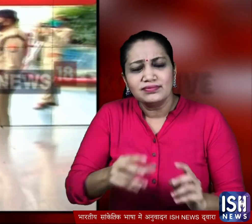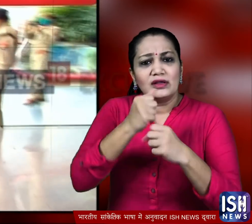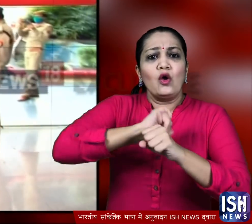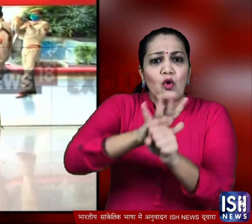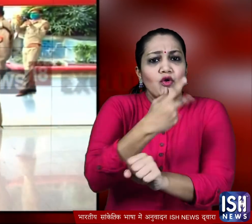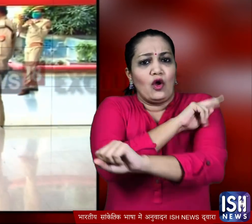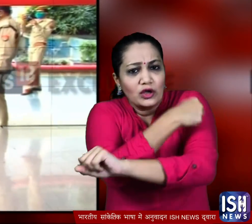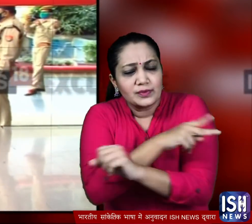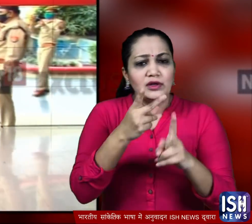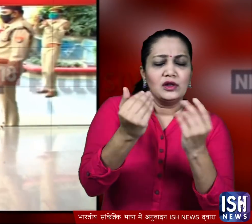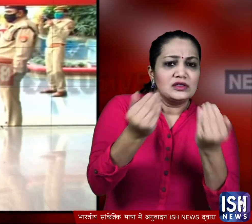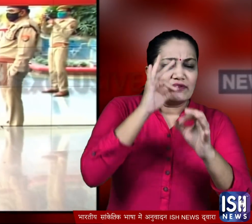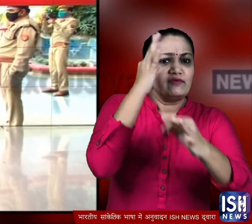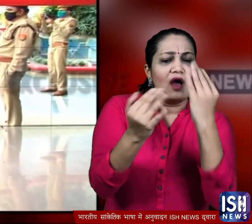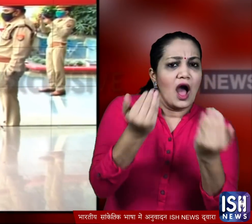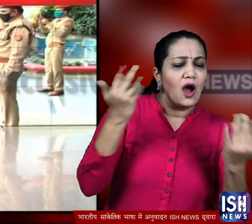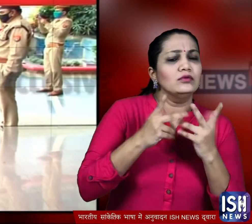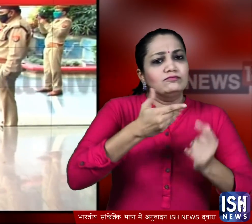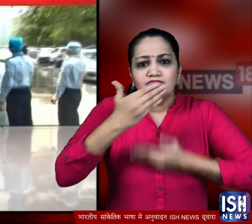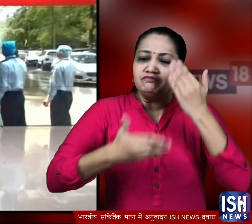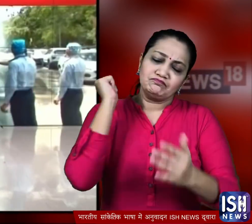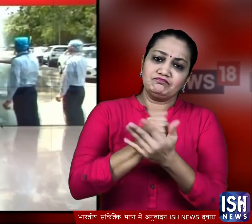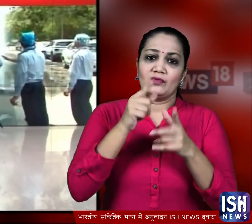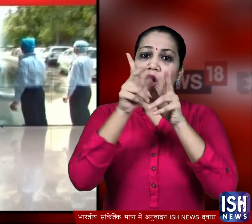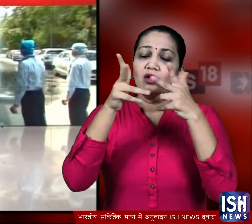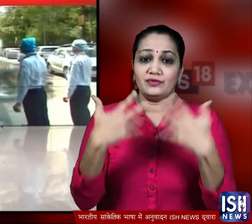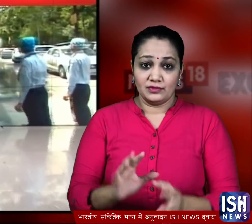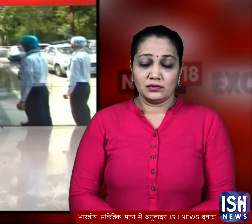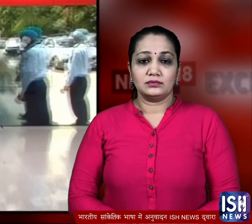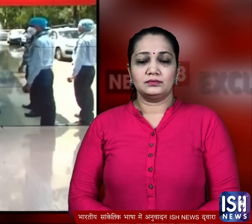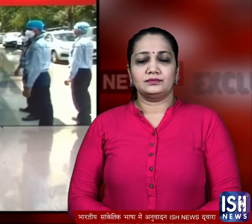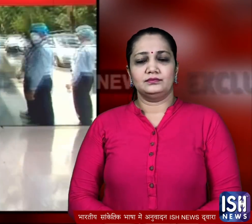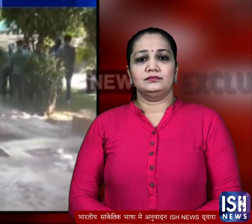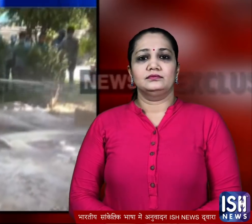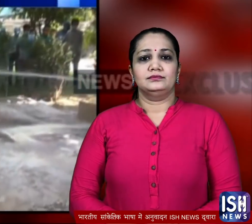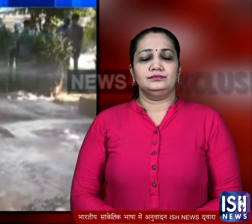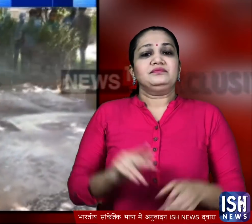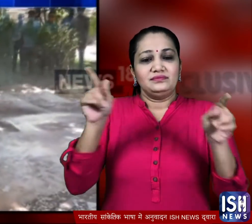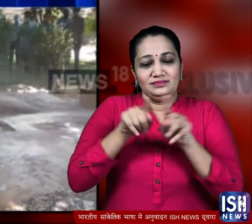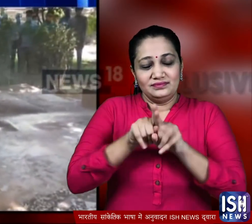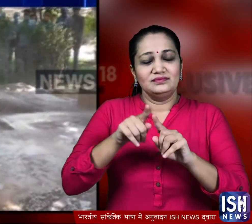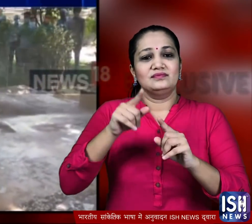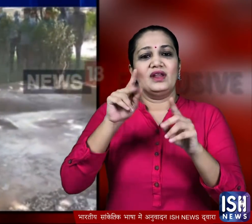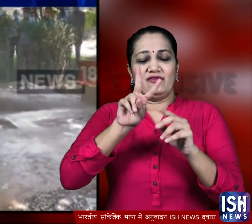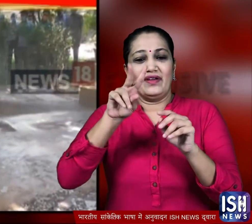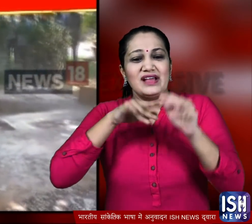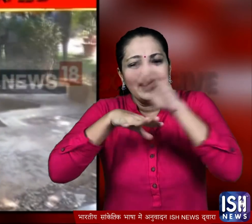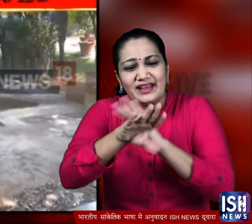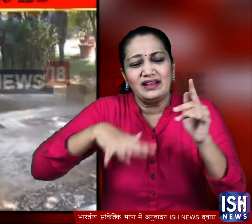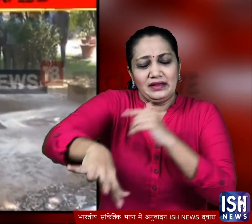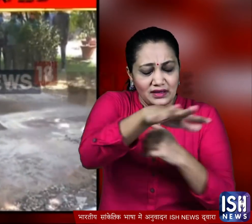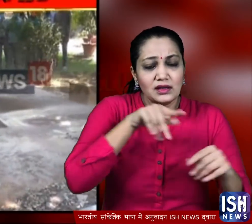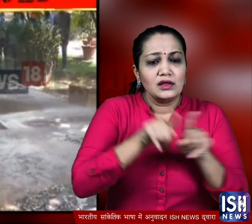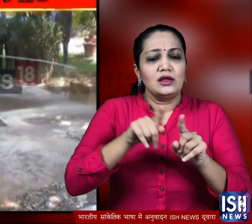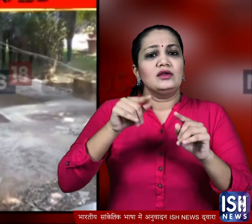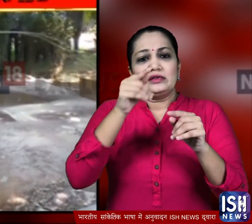जिलों में मौजूद कोरोना अस्पतालों को आग से बचने के इंतजाम दुरुस्त रखने का आदेश दिया था। और यही वजह रही कि वैशाली में